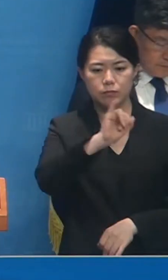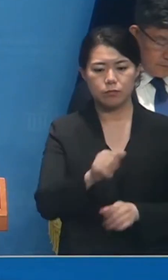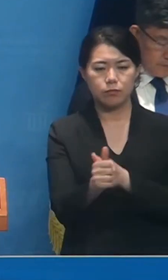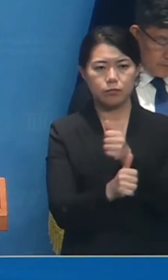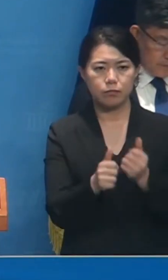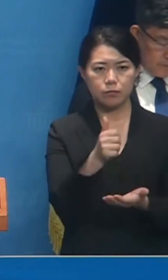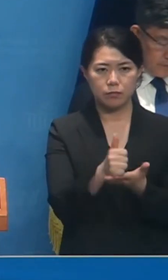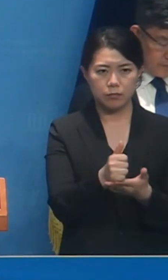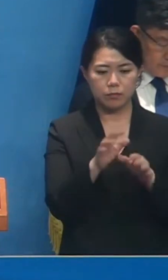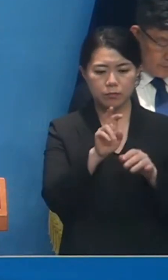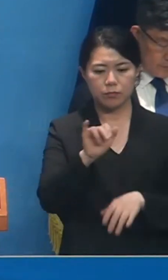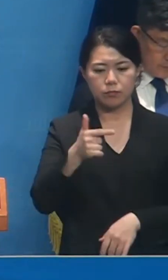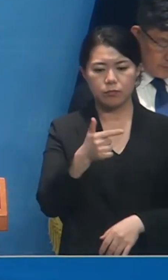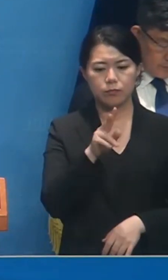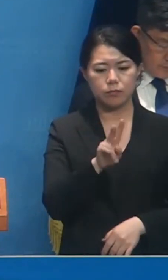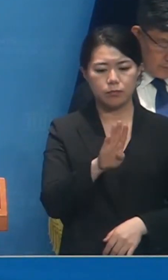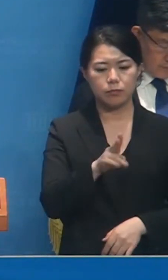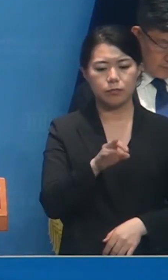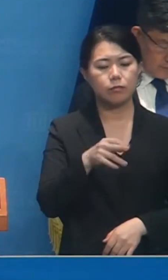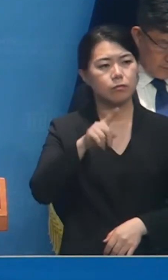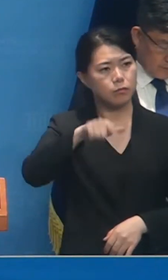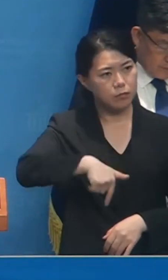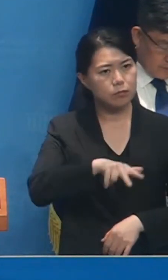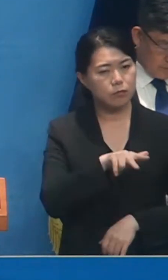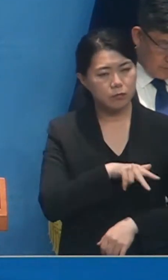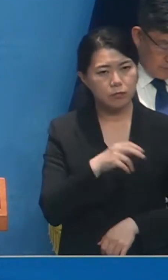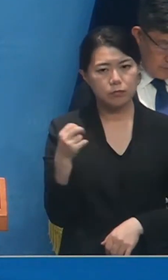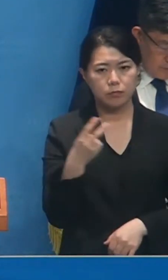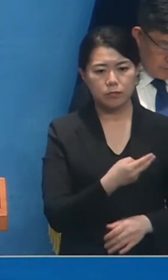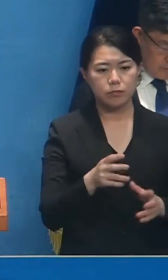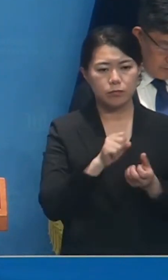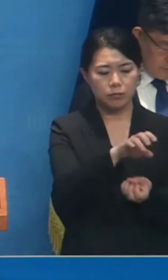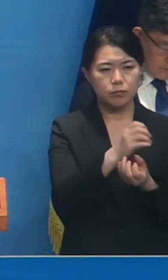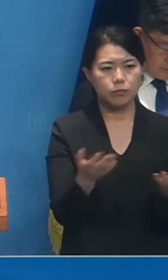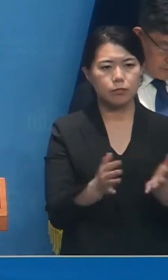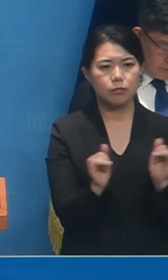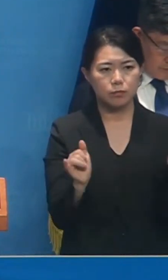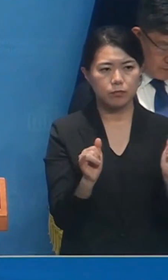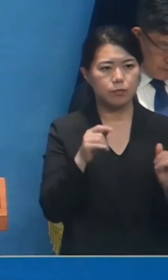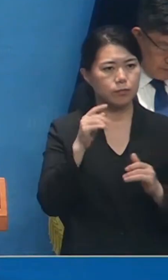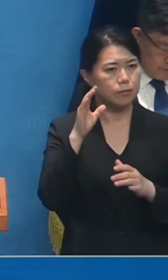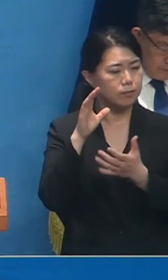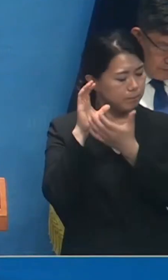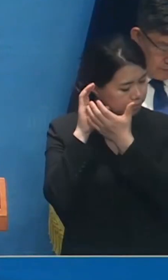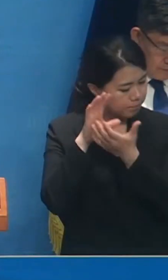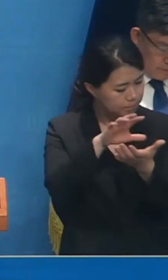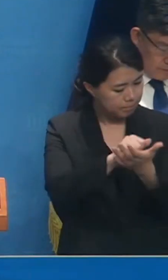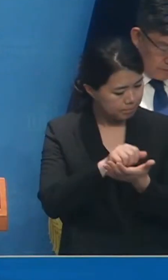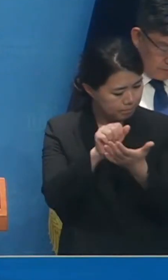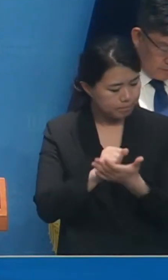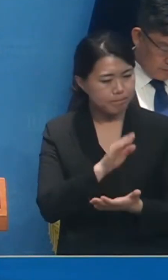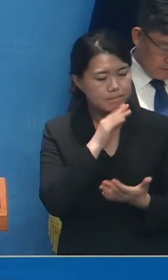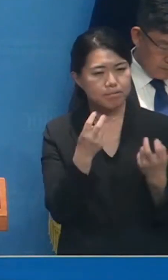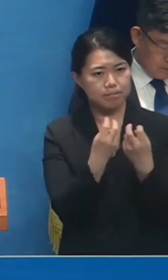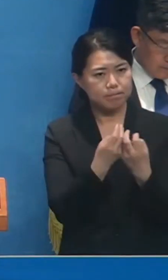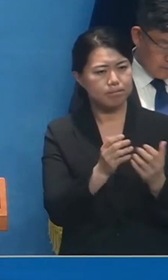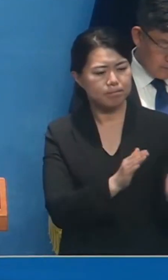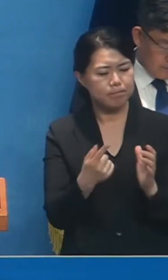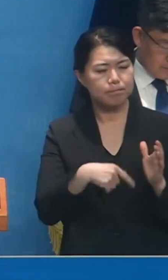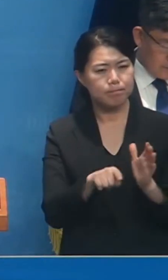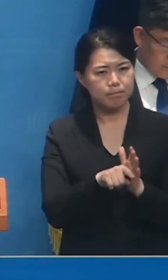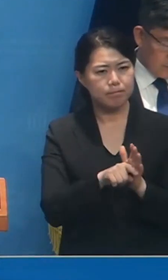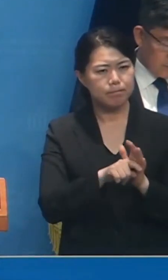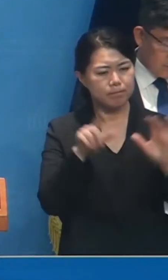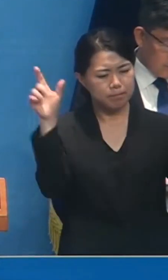을지로위원회 의장이신 민병덕 의원님을 비롯하여 택배 노동자의 목소리에 귀 기울이고 실질적인 방안 마련을 위해